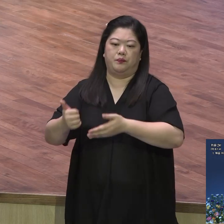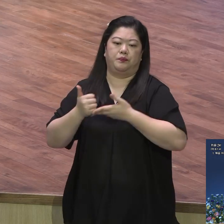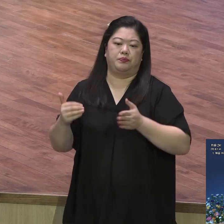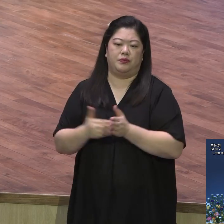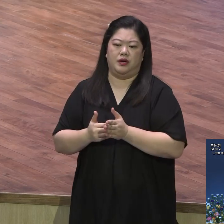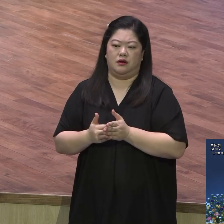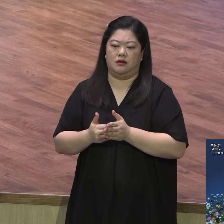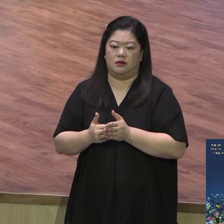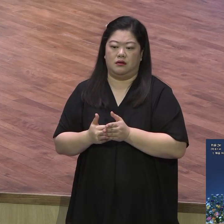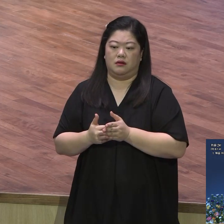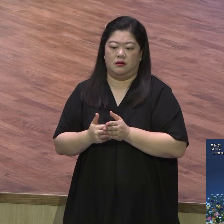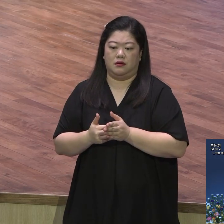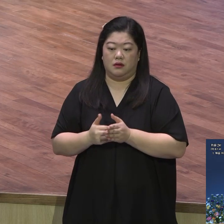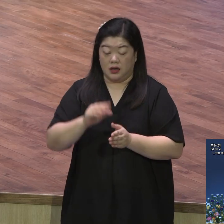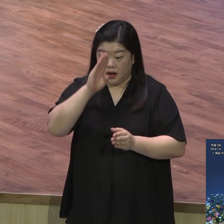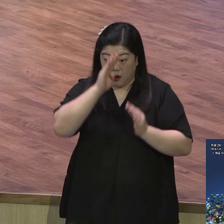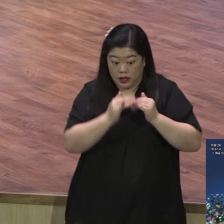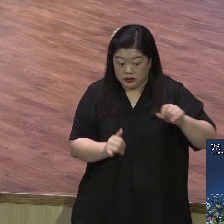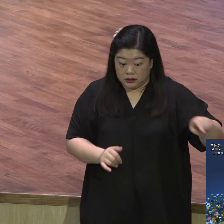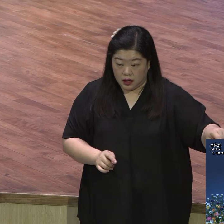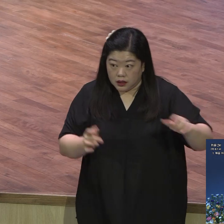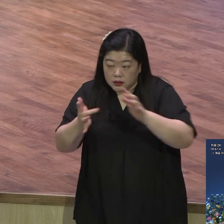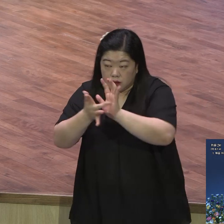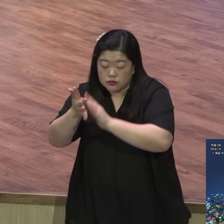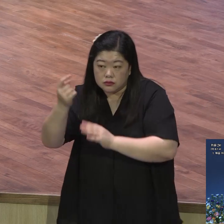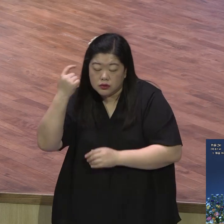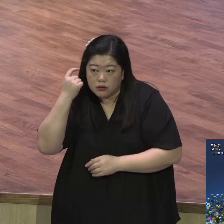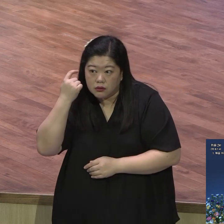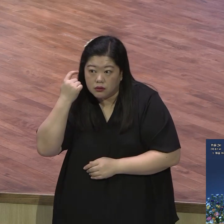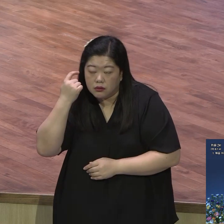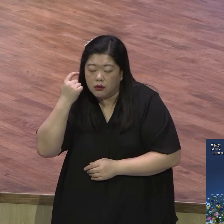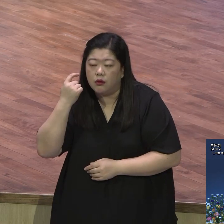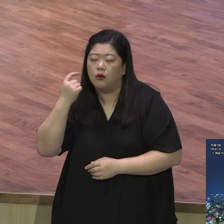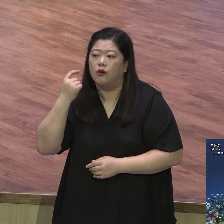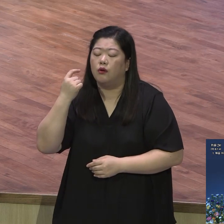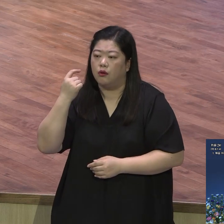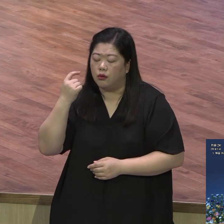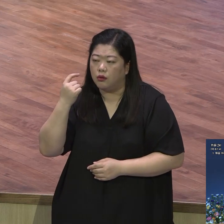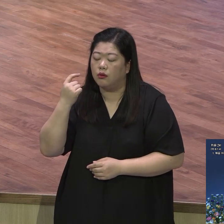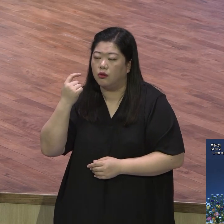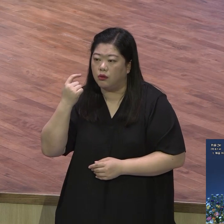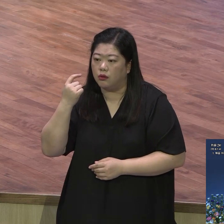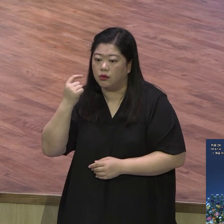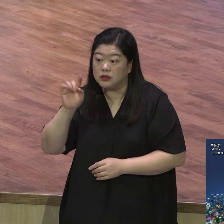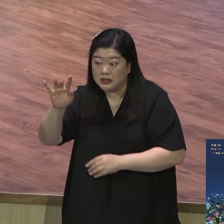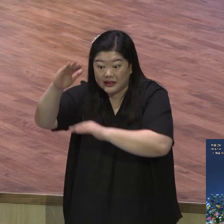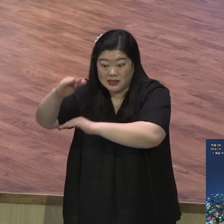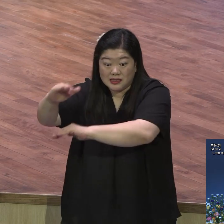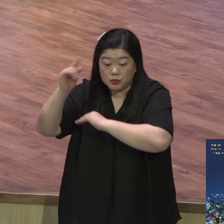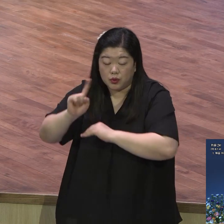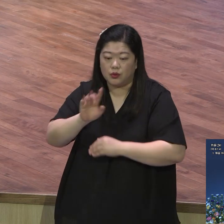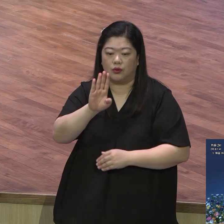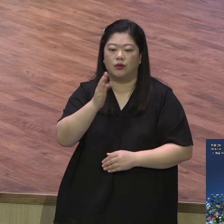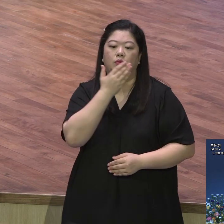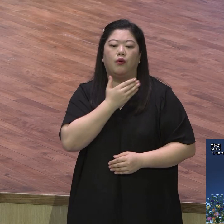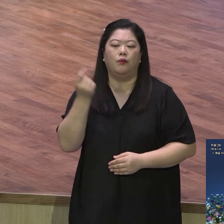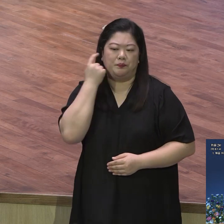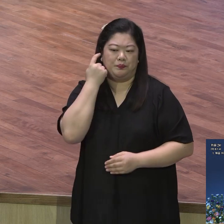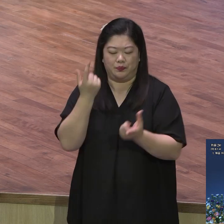이 나병 환자가 들었던 예수님에 대한 소식 이걸 뭐라 그럽니까? 그걸 복음이라 그럽니다. 복음.